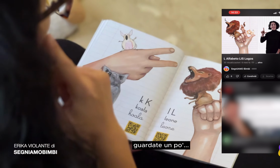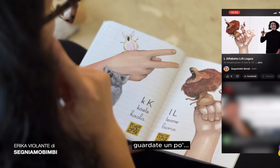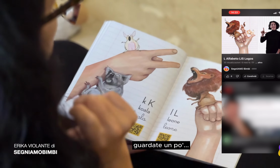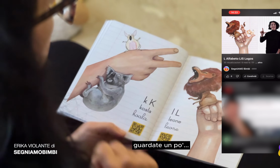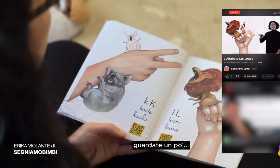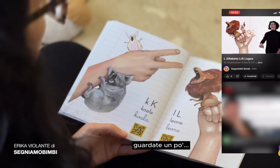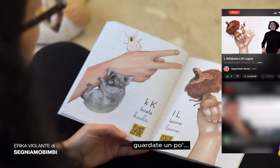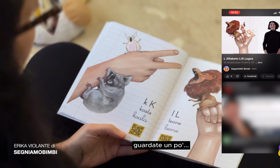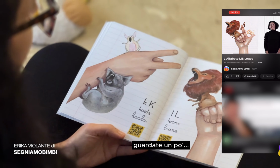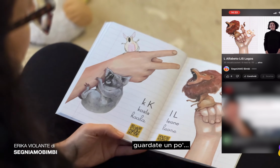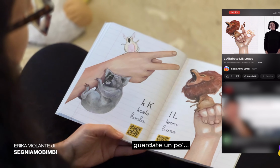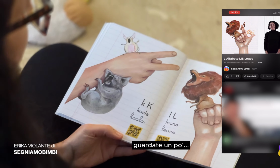Guardate un po'.